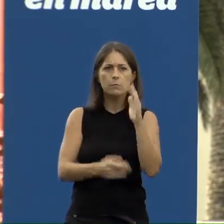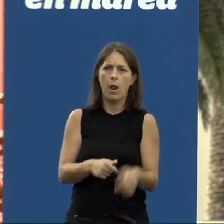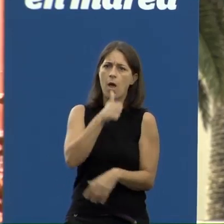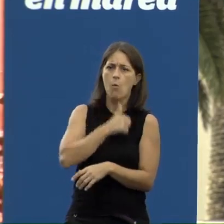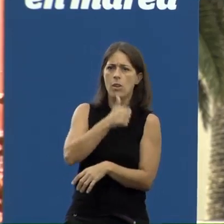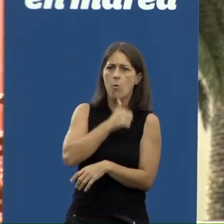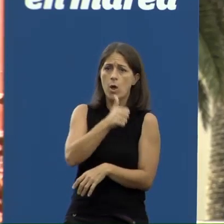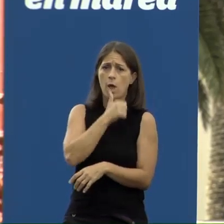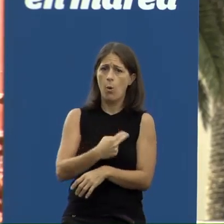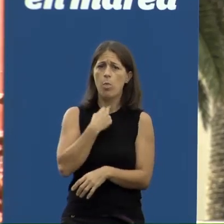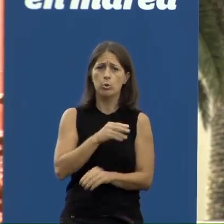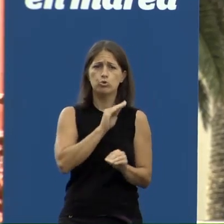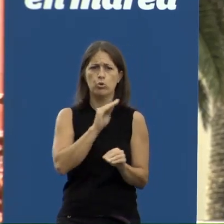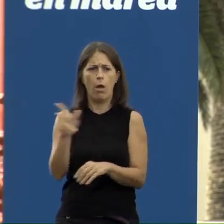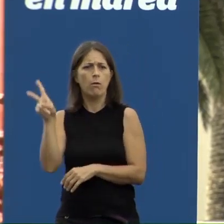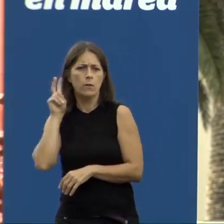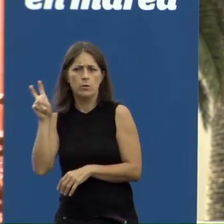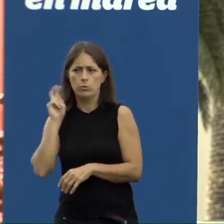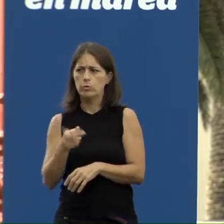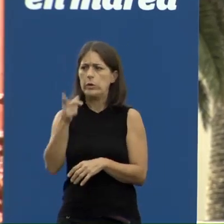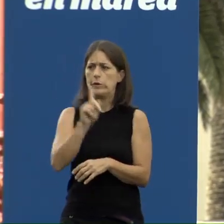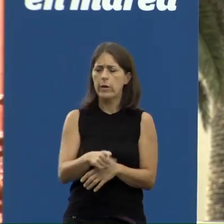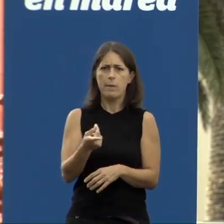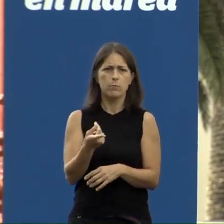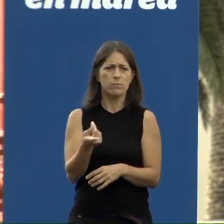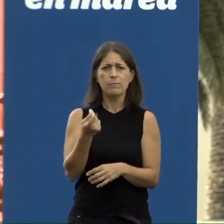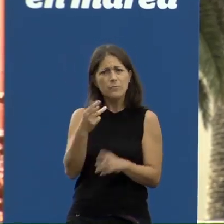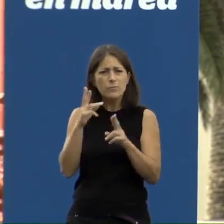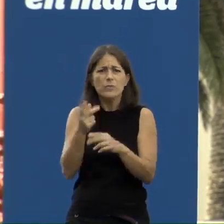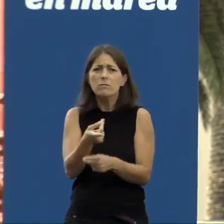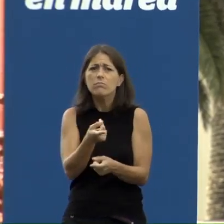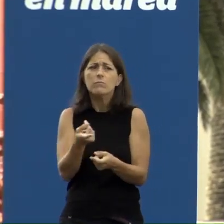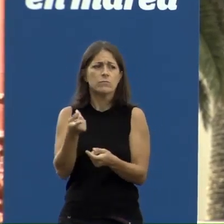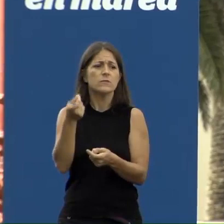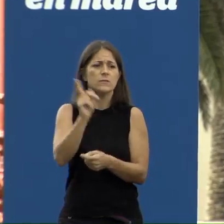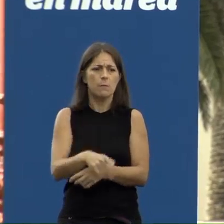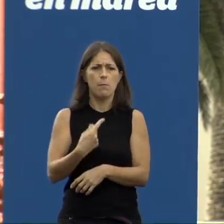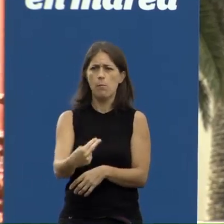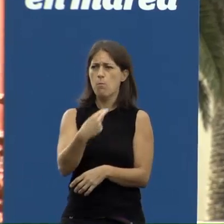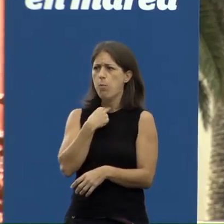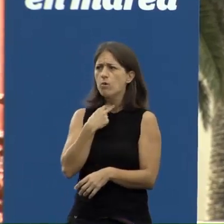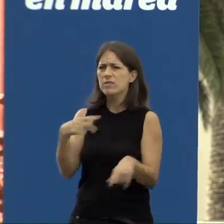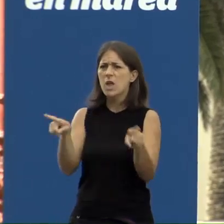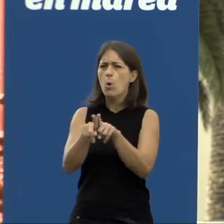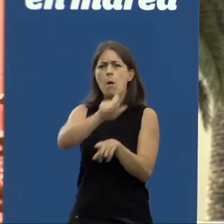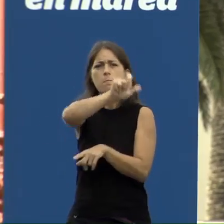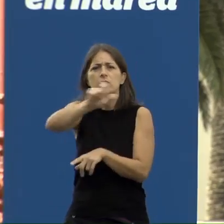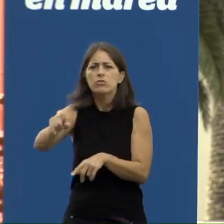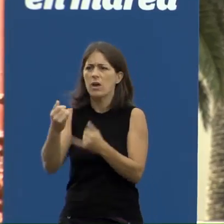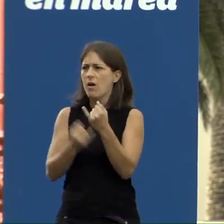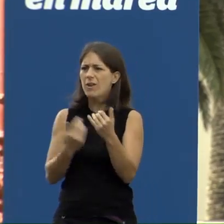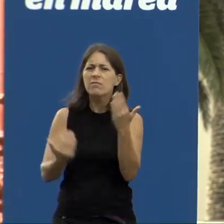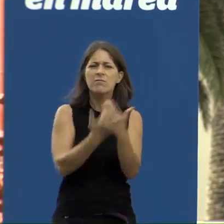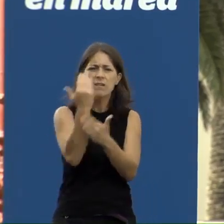espera unha axuda por dependencia que nunca chega. Vanse escoitar as voces da xente que pelexa